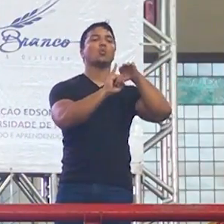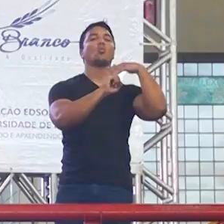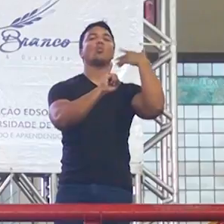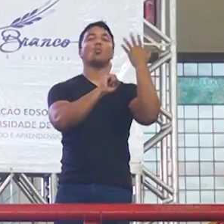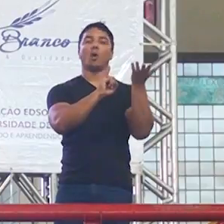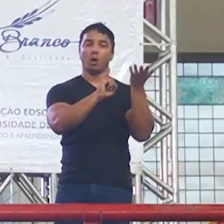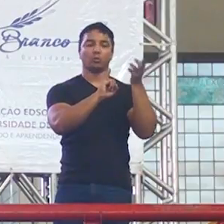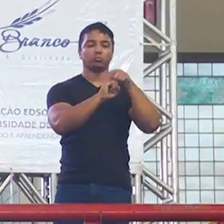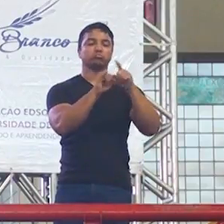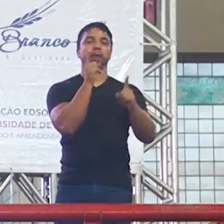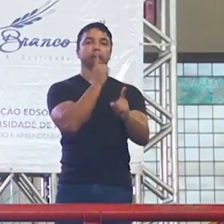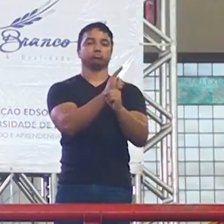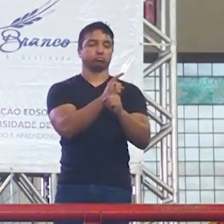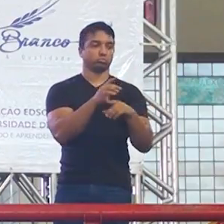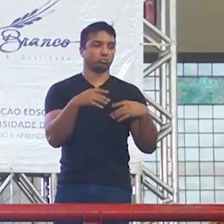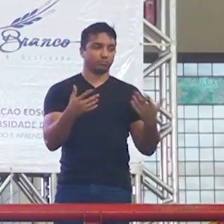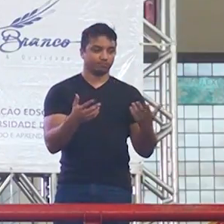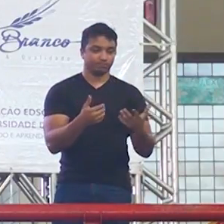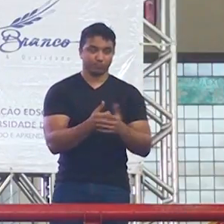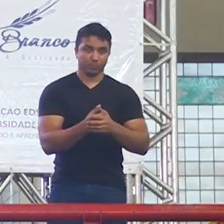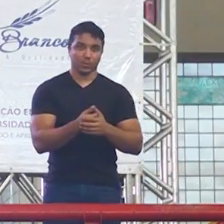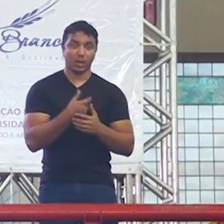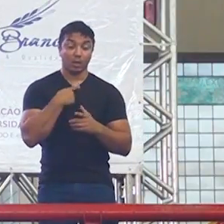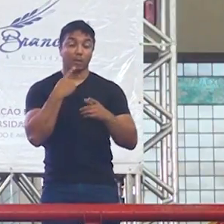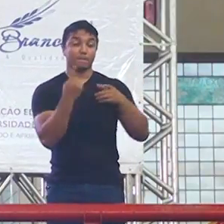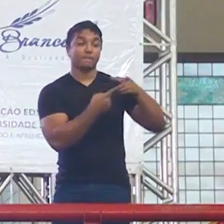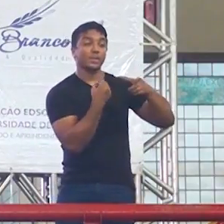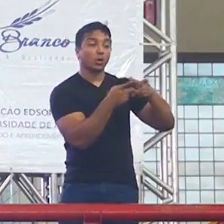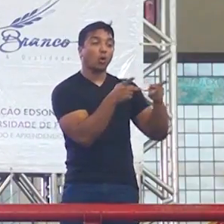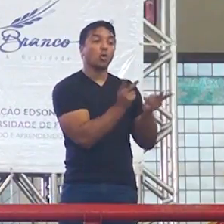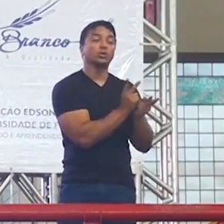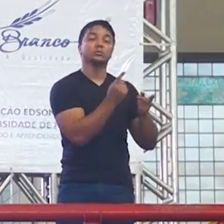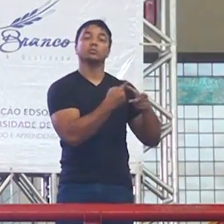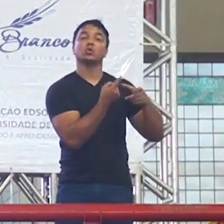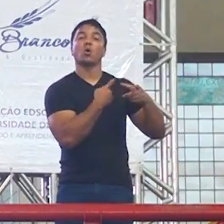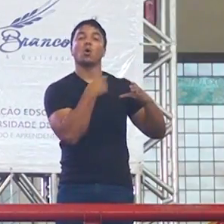passar puxa. E quanto é no micro-ondas? A